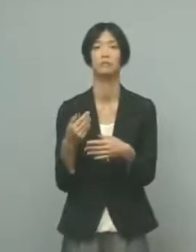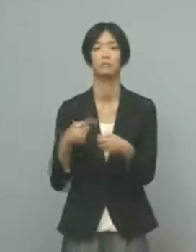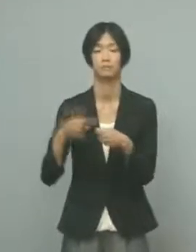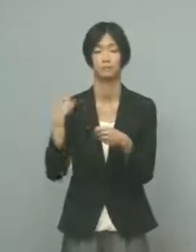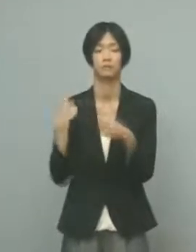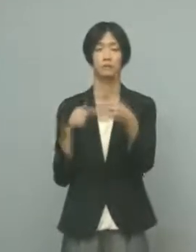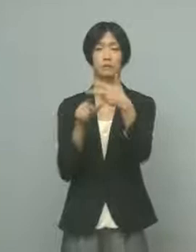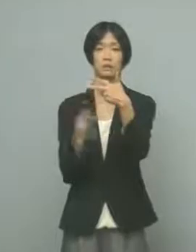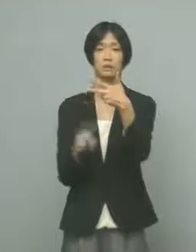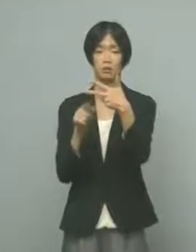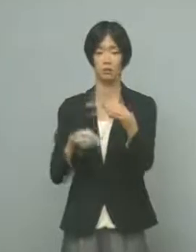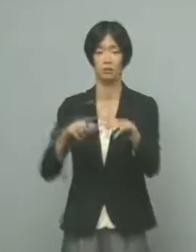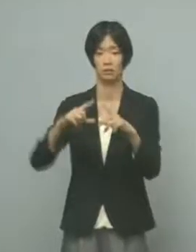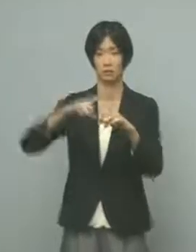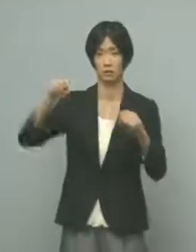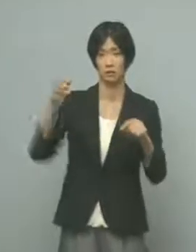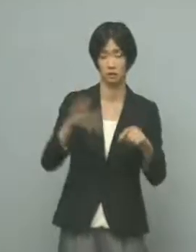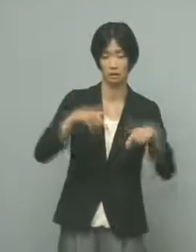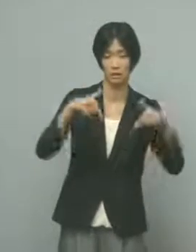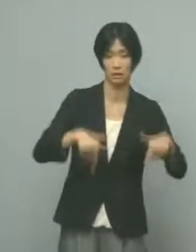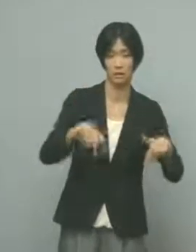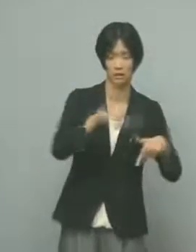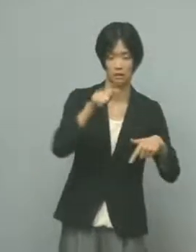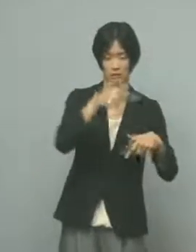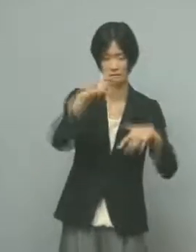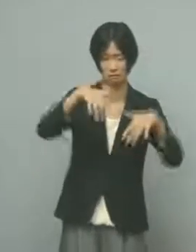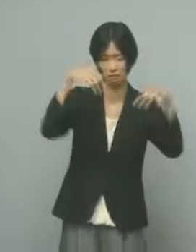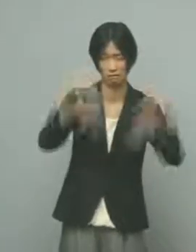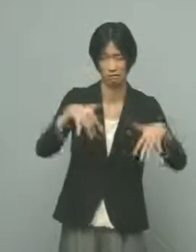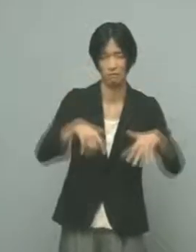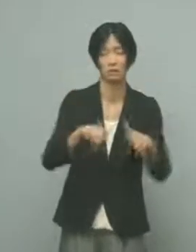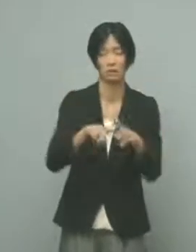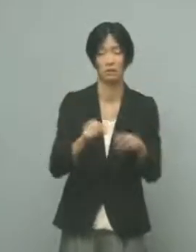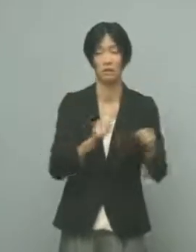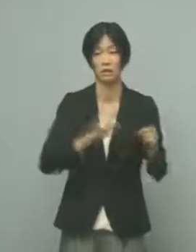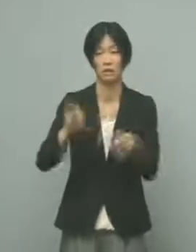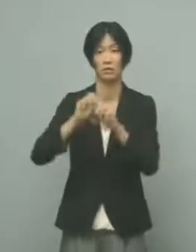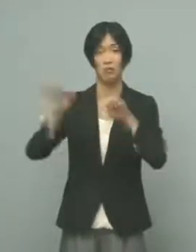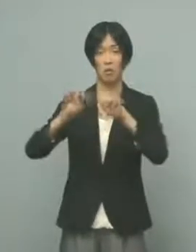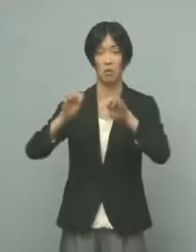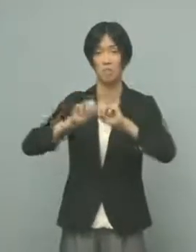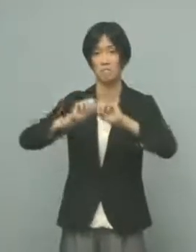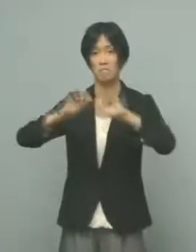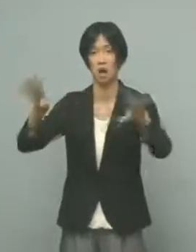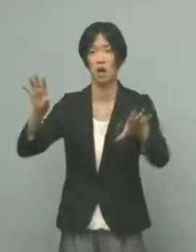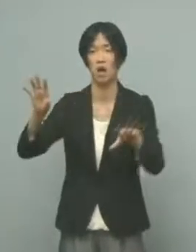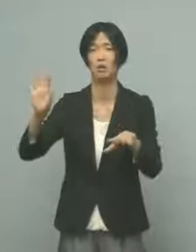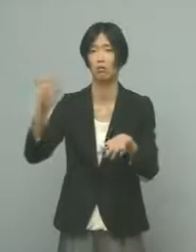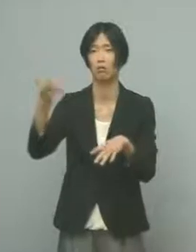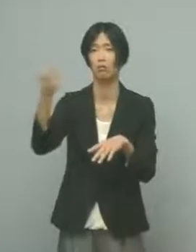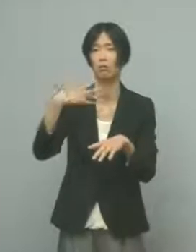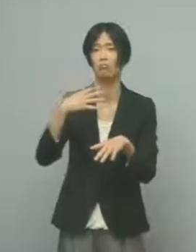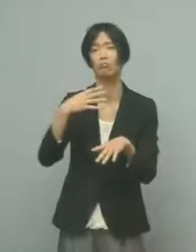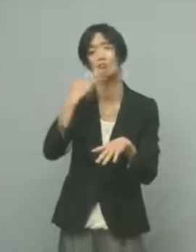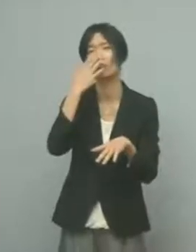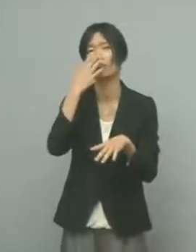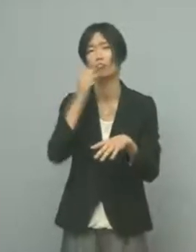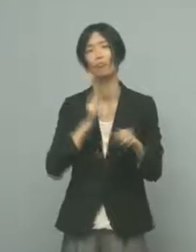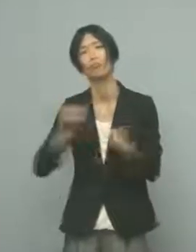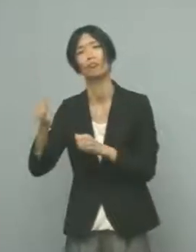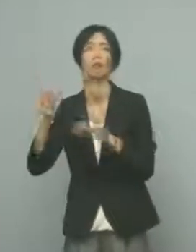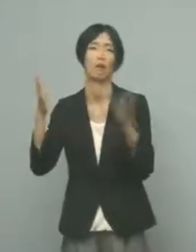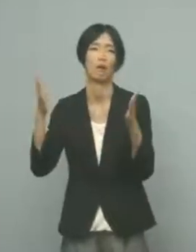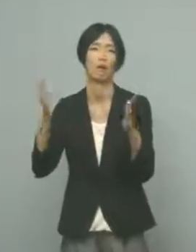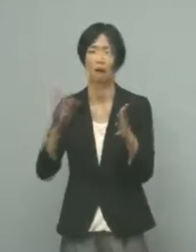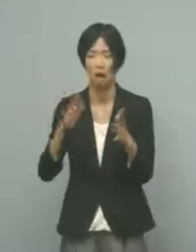の西日本豪雨の際に避難情報が住民避難に結びつかなかったことなどを教訓に、この